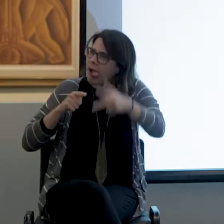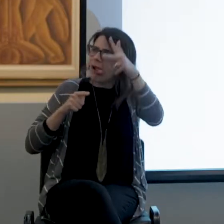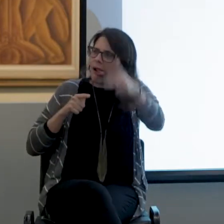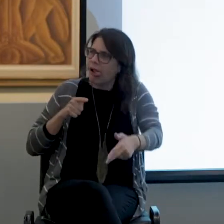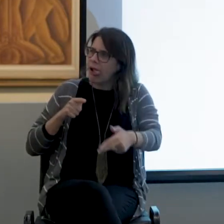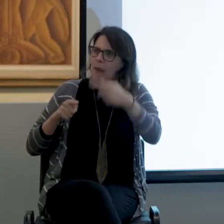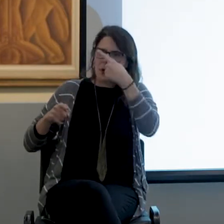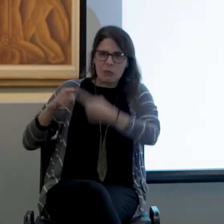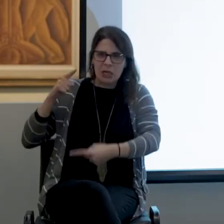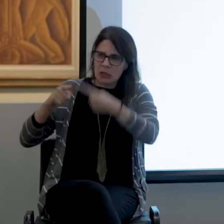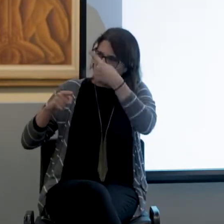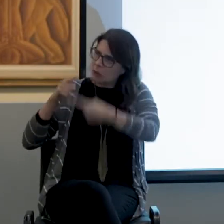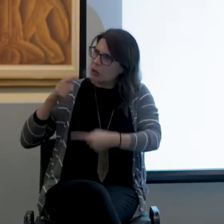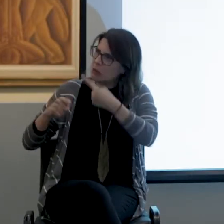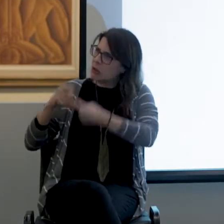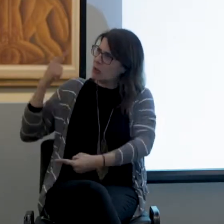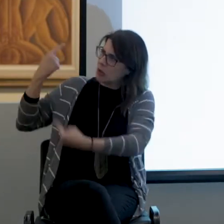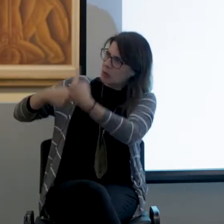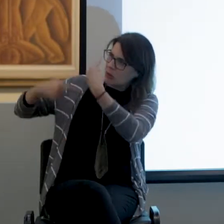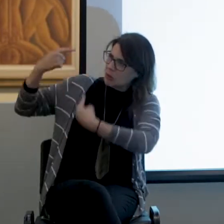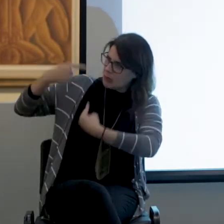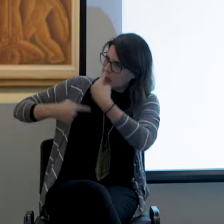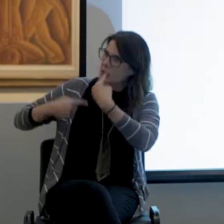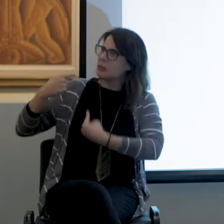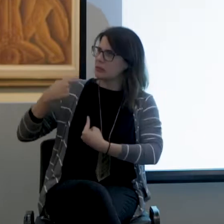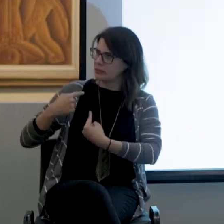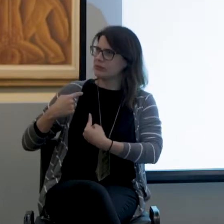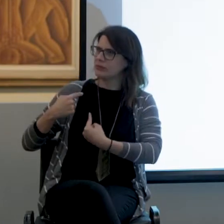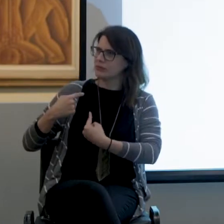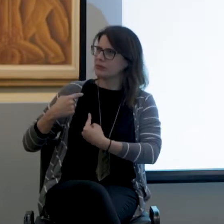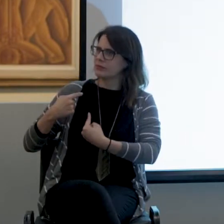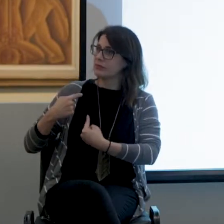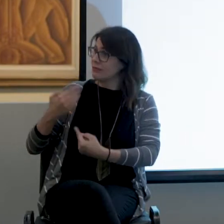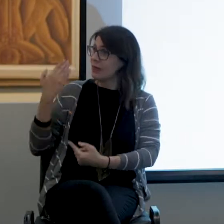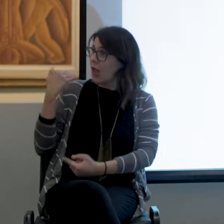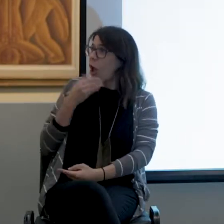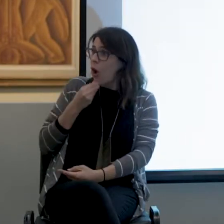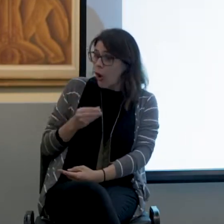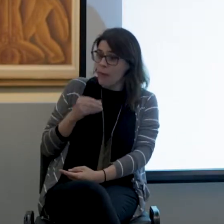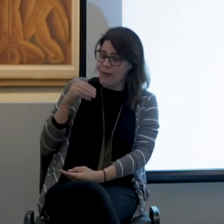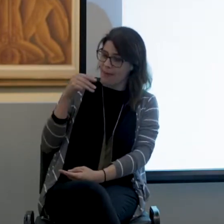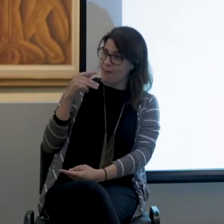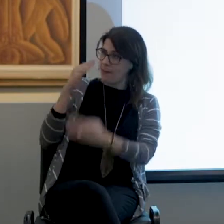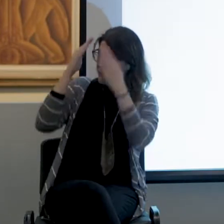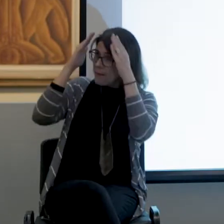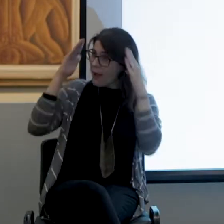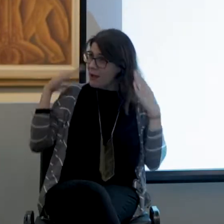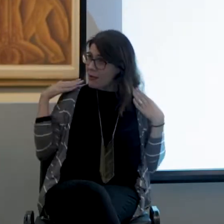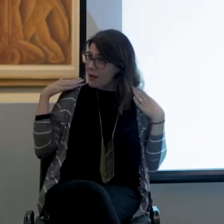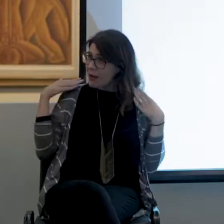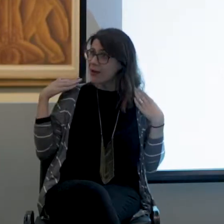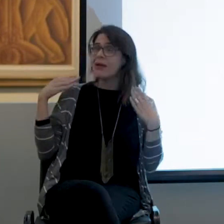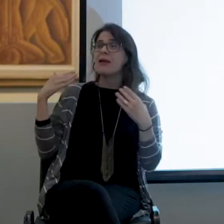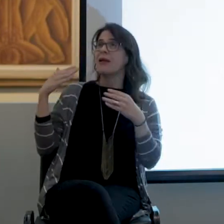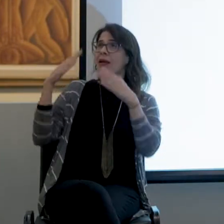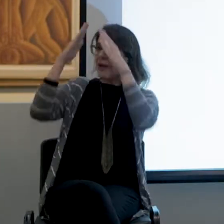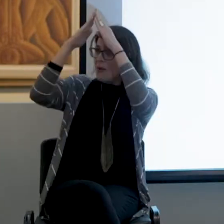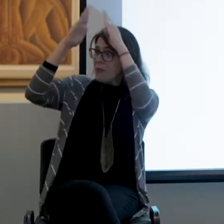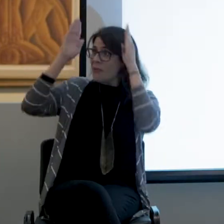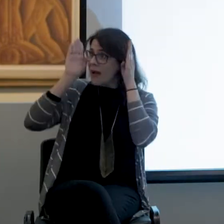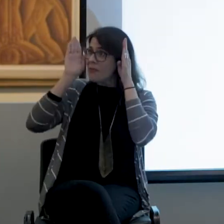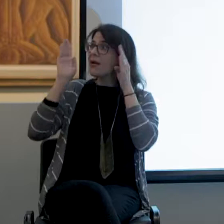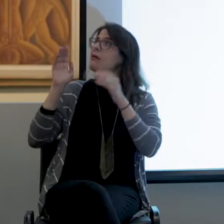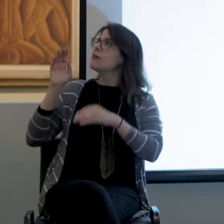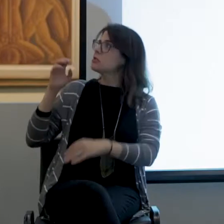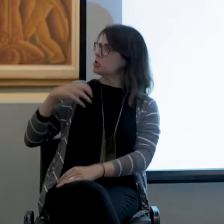invade exposições, tem chilique, até o Papa, viu? Até o Papa, que é tão bacana, tão moderno, tão liberal, né? O Papa